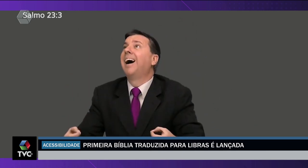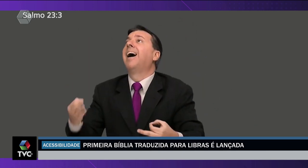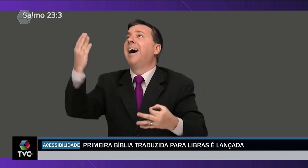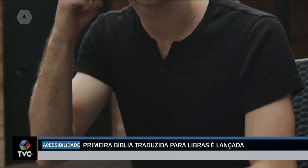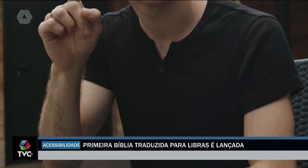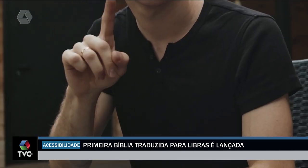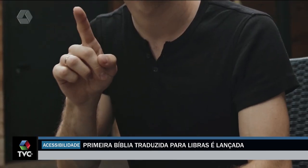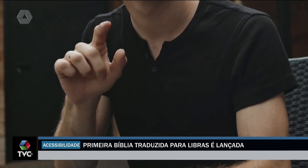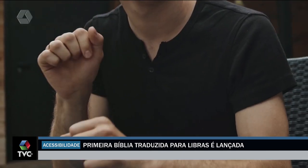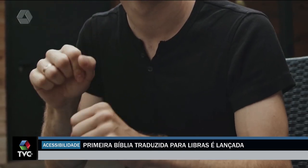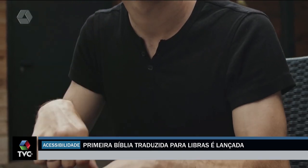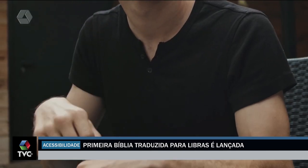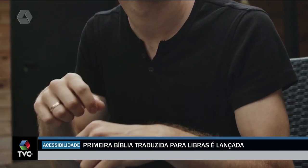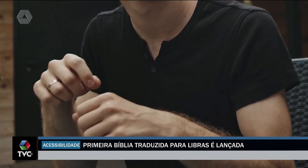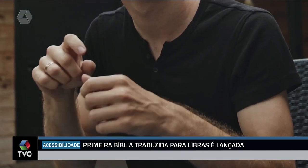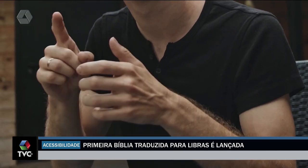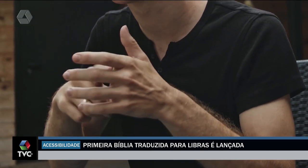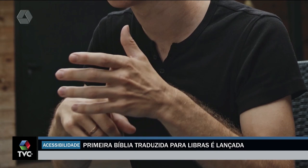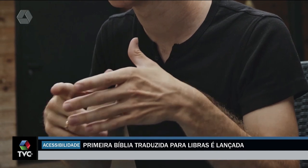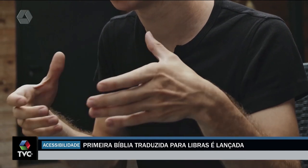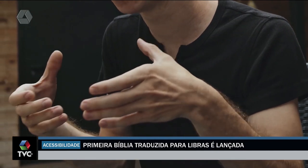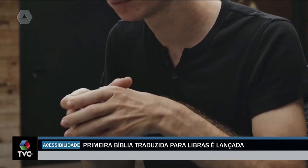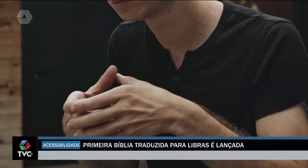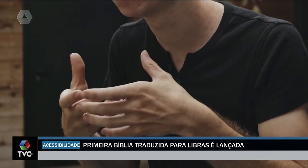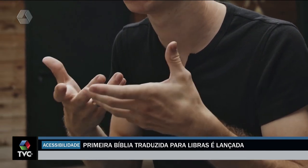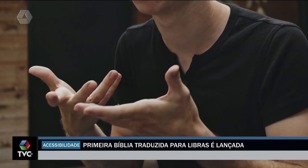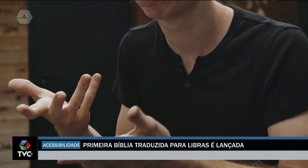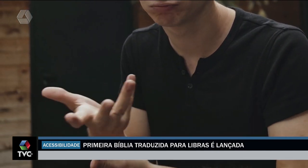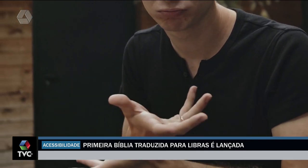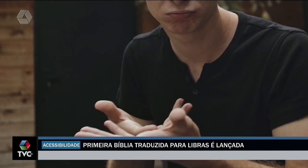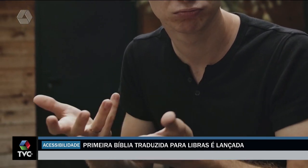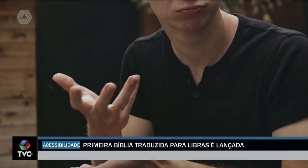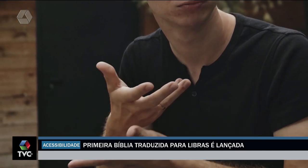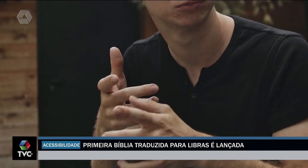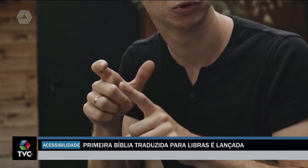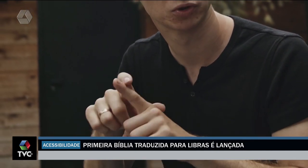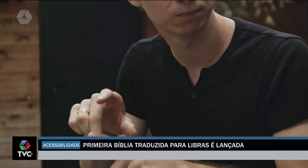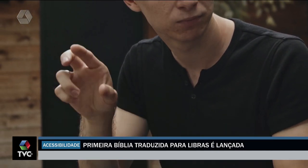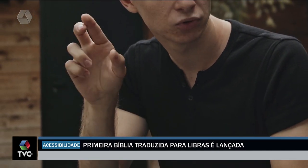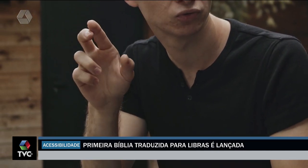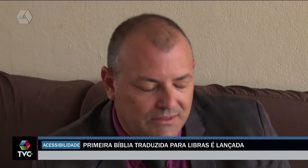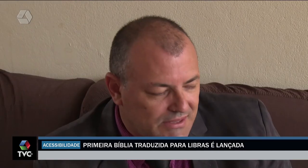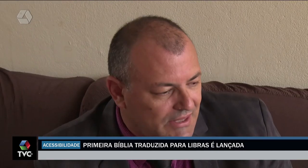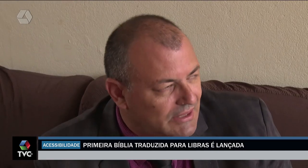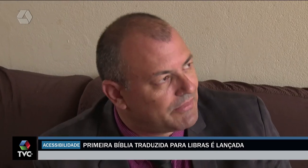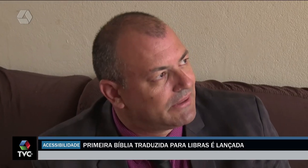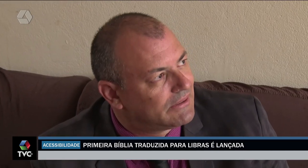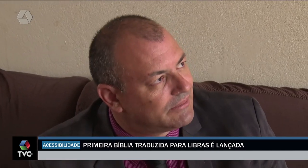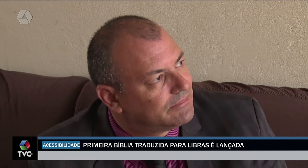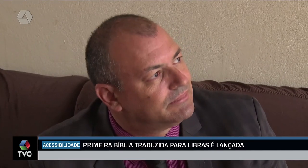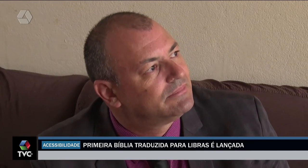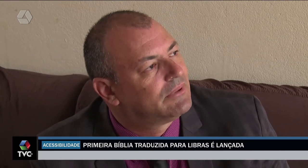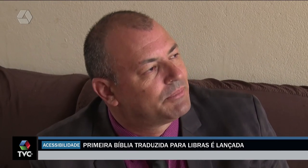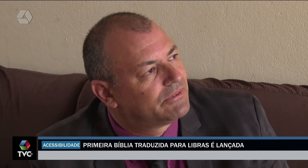da acessibilidade da comunidade surda no contato com estudos bíblicos, como explica Cláudio